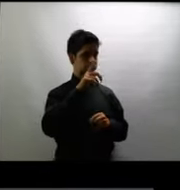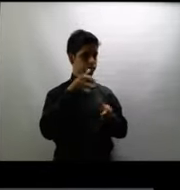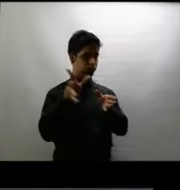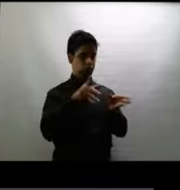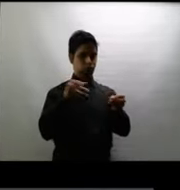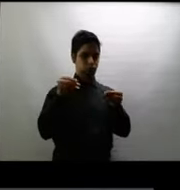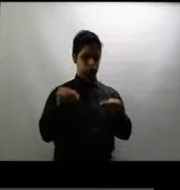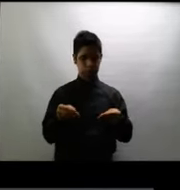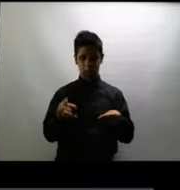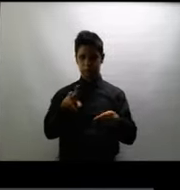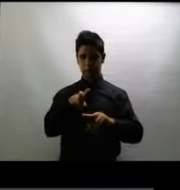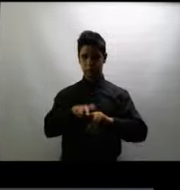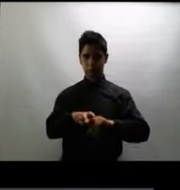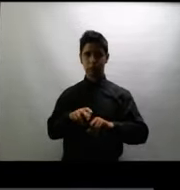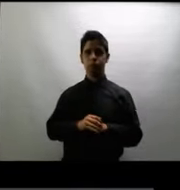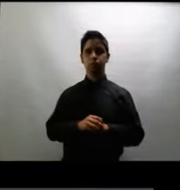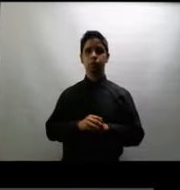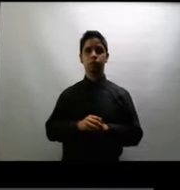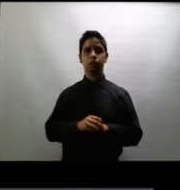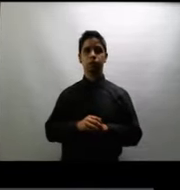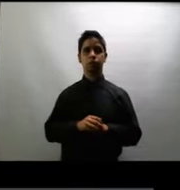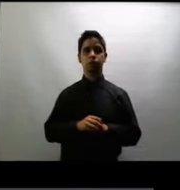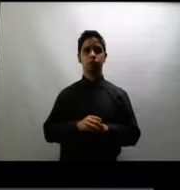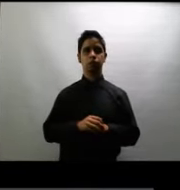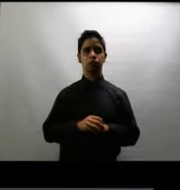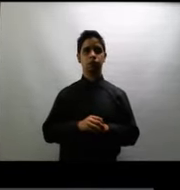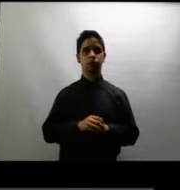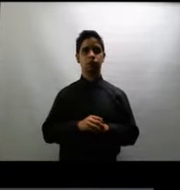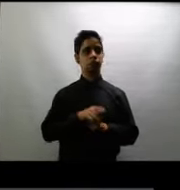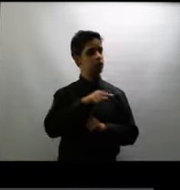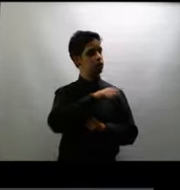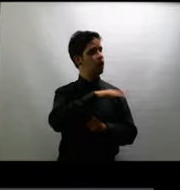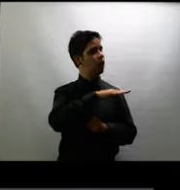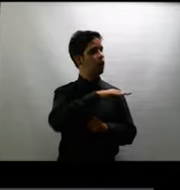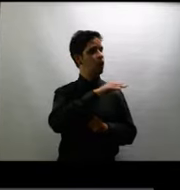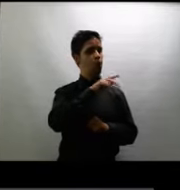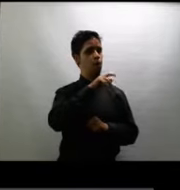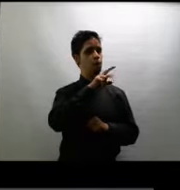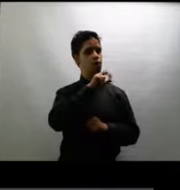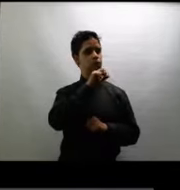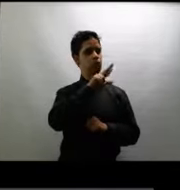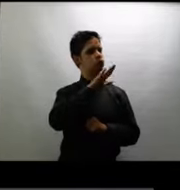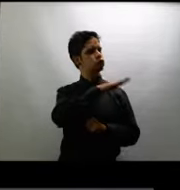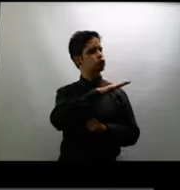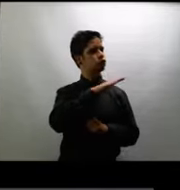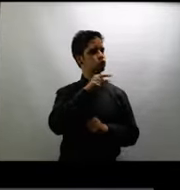se sienta. Y al ratito él regresa y le dice: profesor,